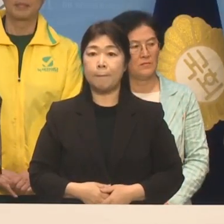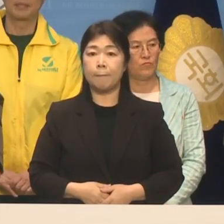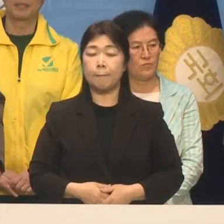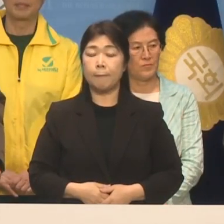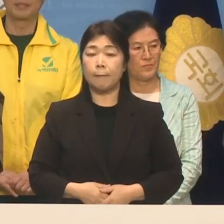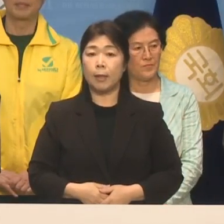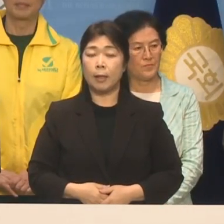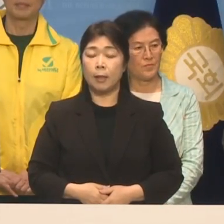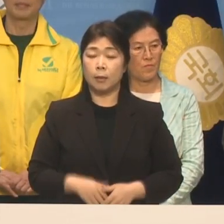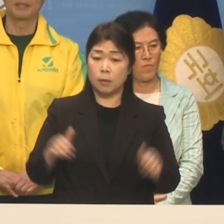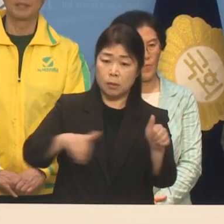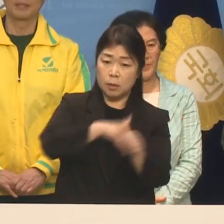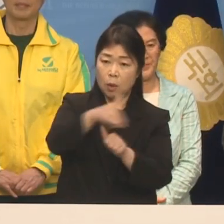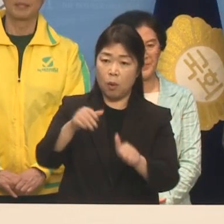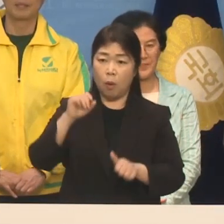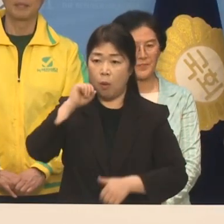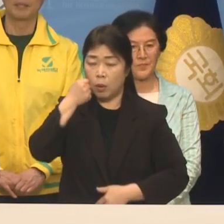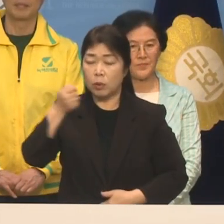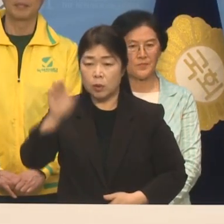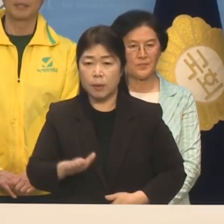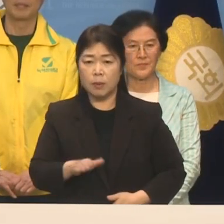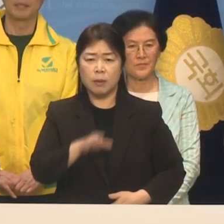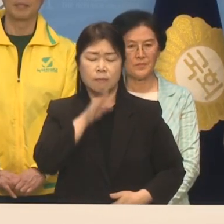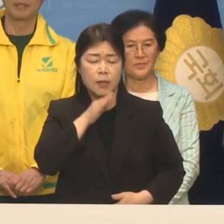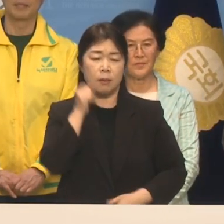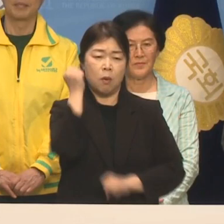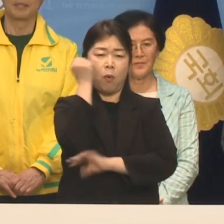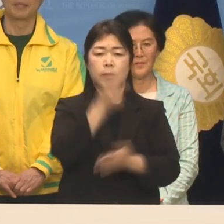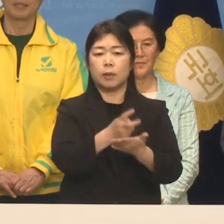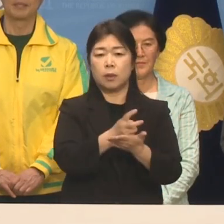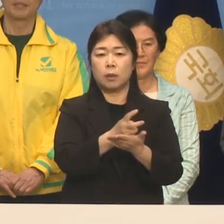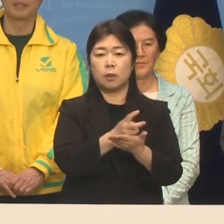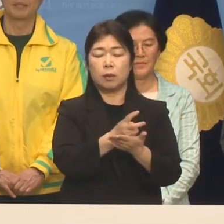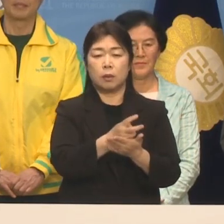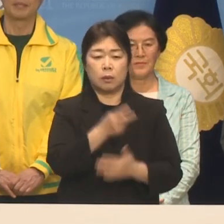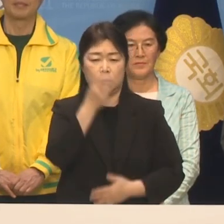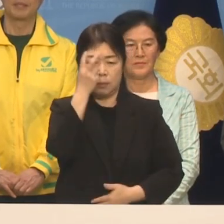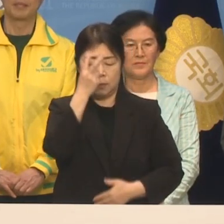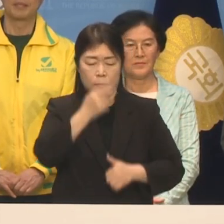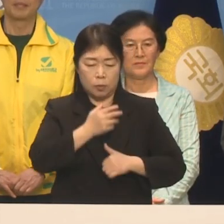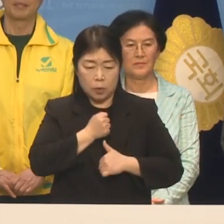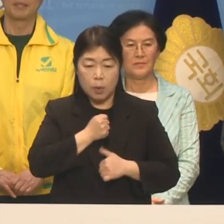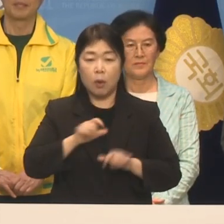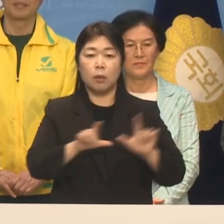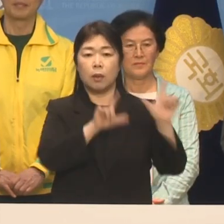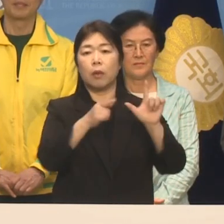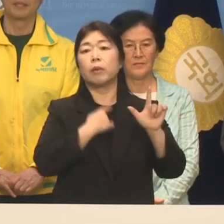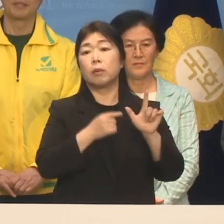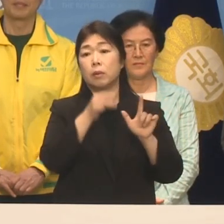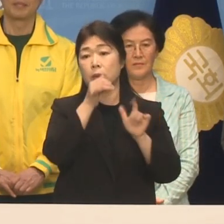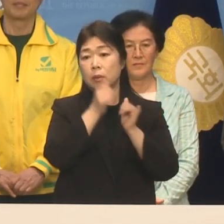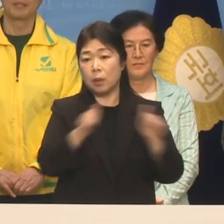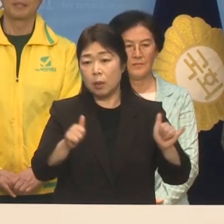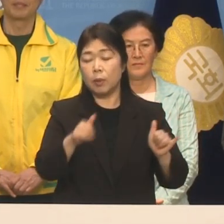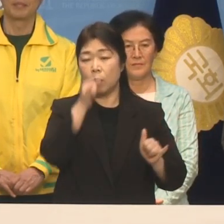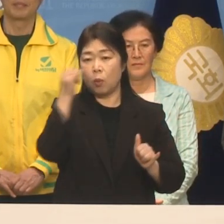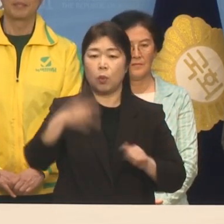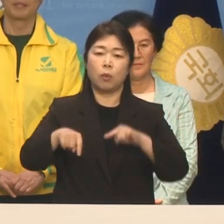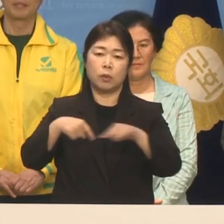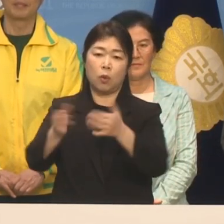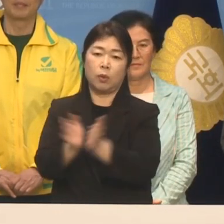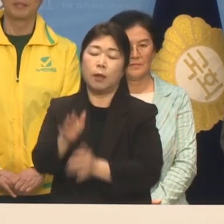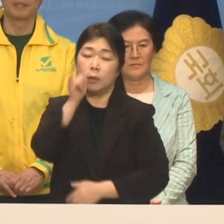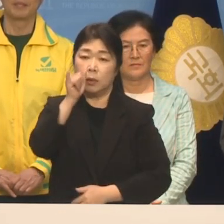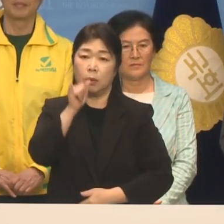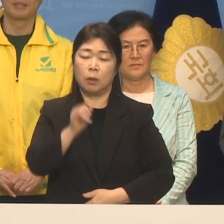아무리 어려워도 대의와 원칙을 지키며 살아온 사람들이 있고 또 그런 정당이 있습니다.